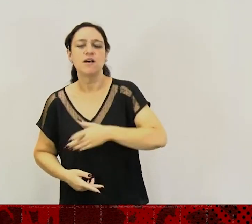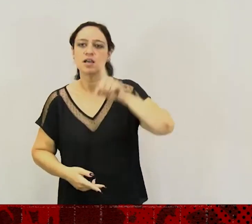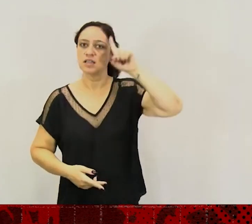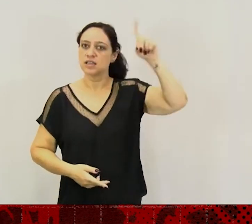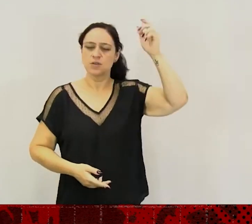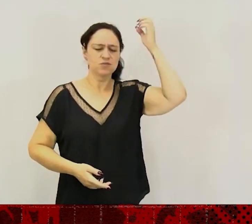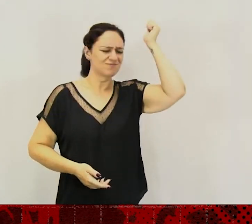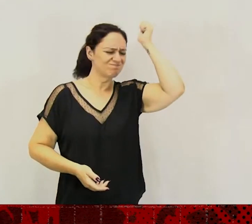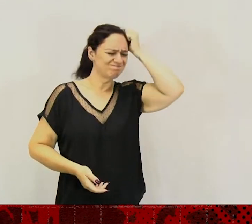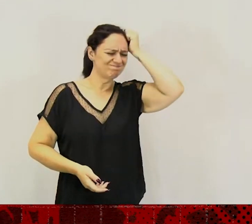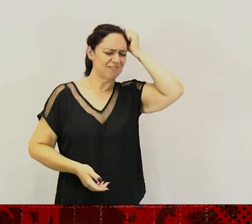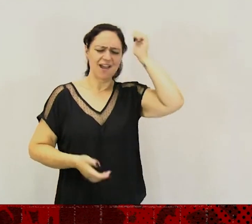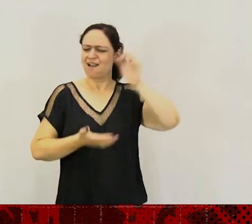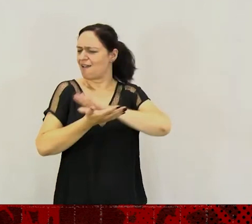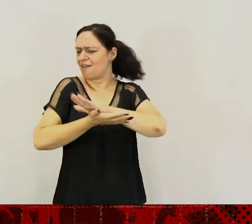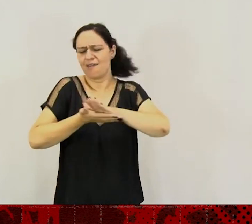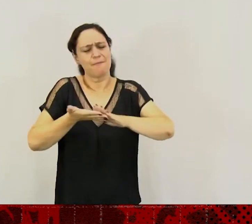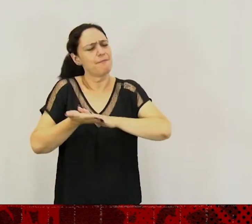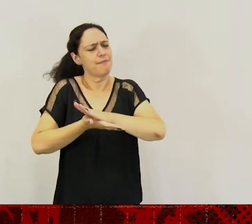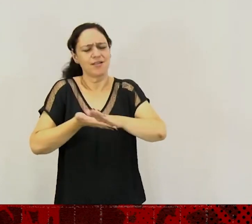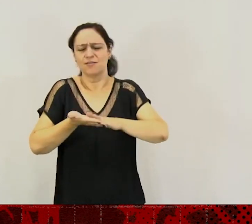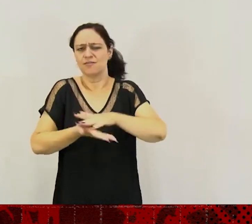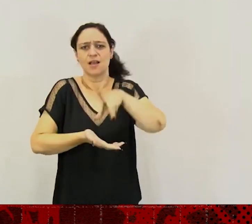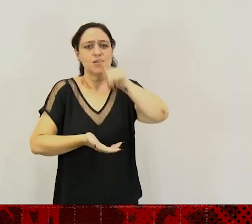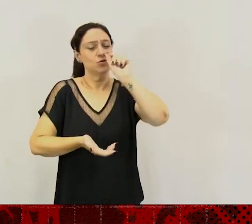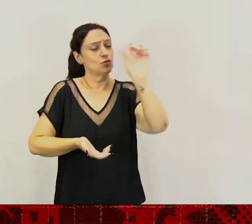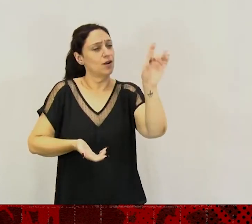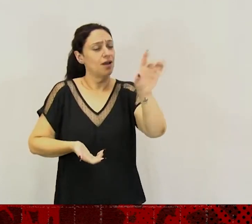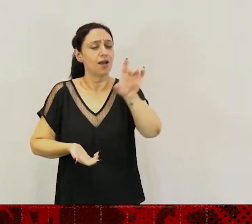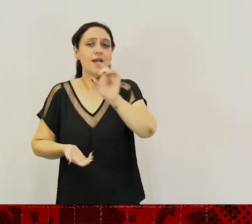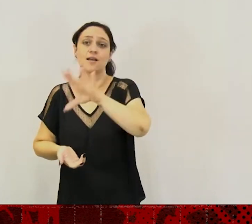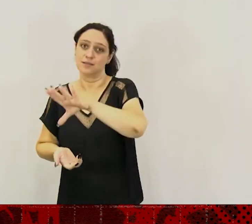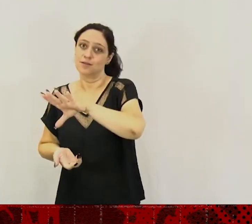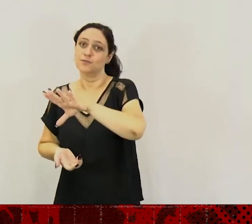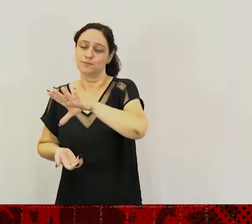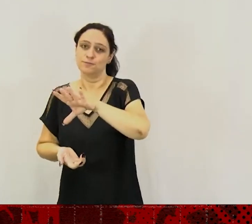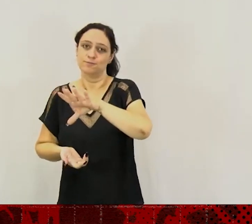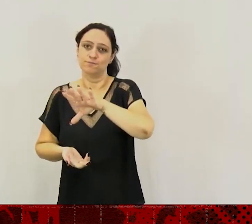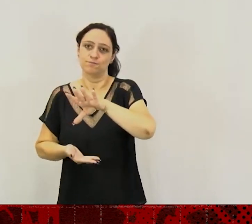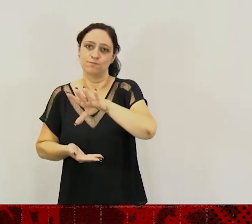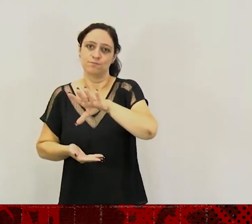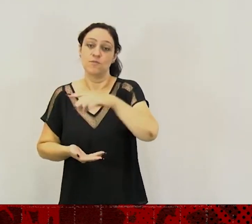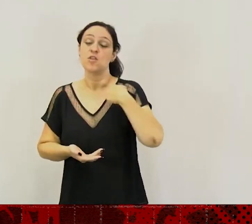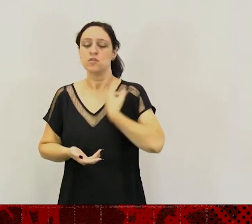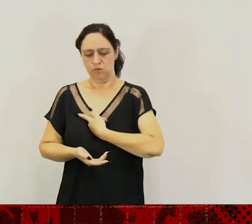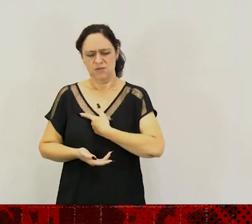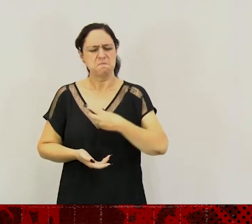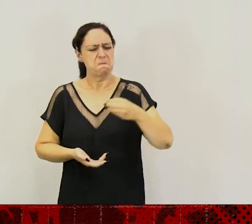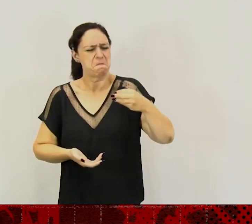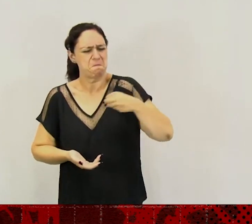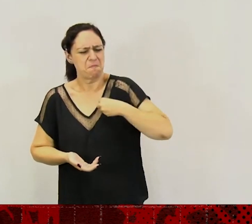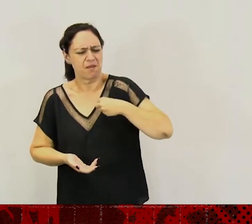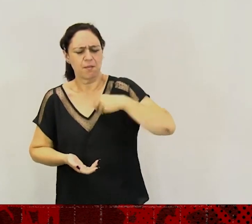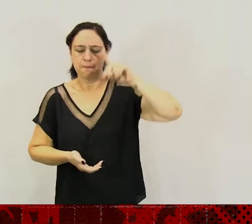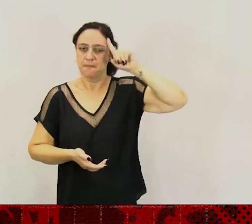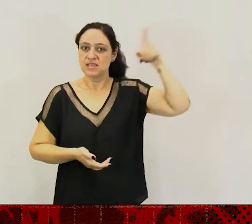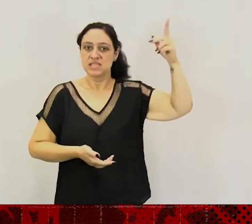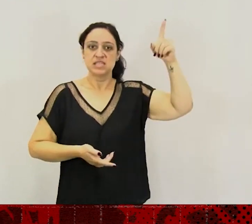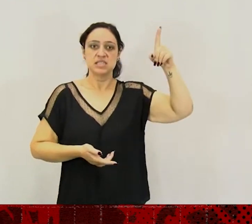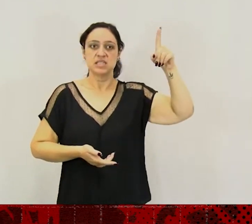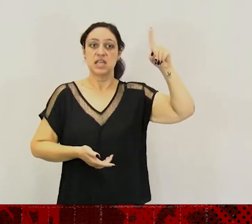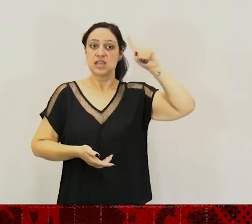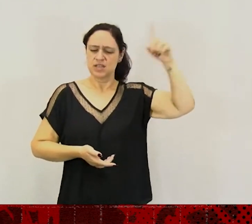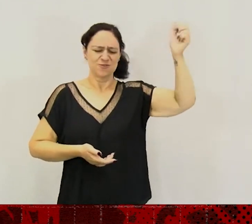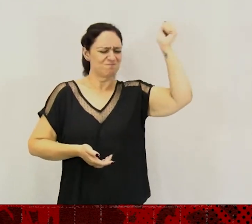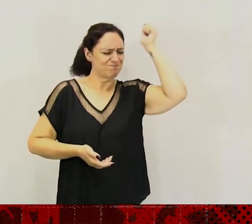arrependeu de ter escolhido cada um de nós, mesmo depois da queda, mesmo depois